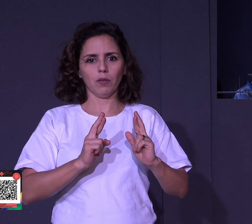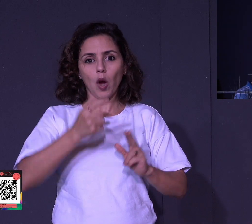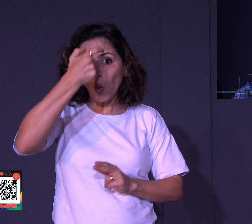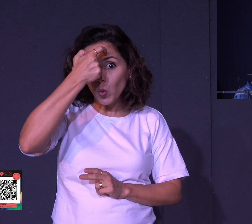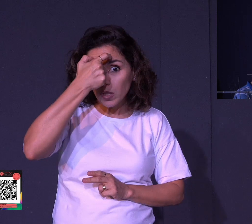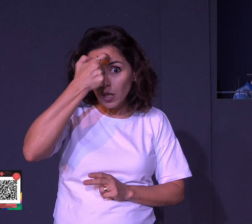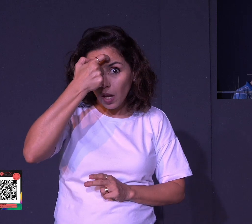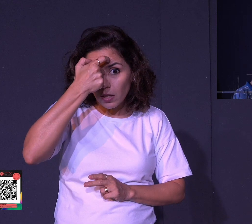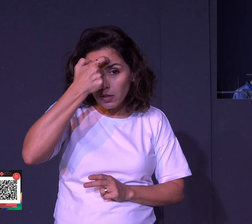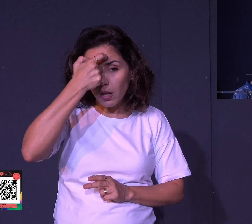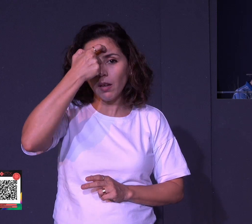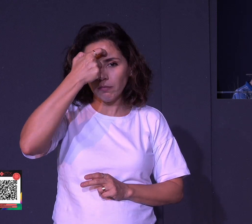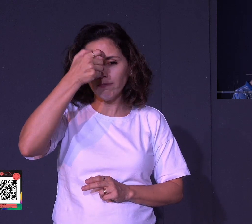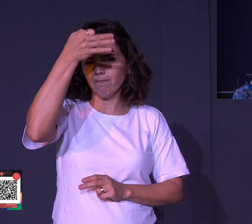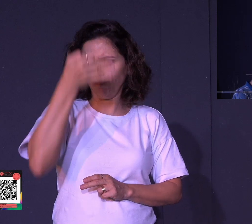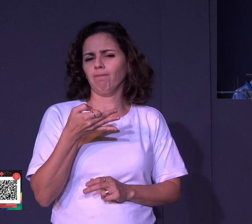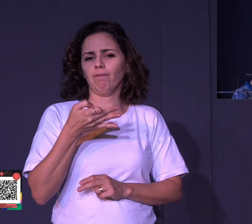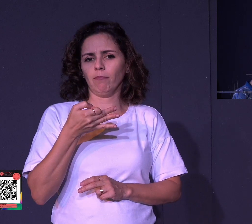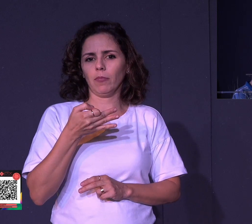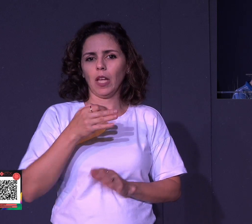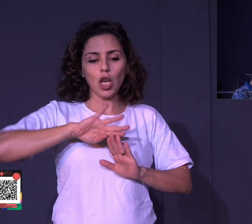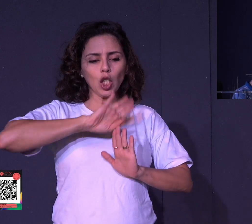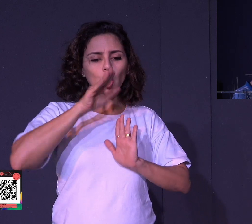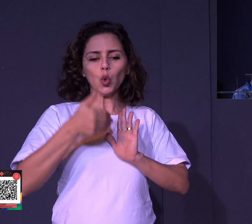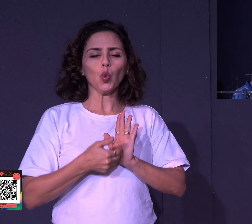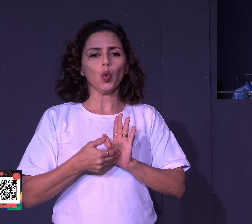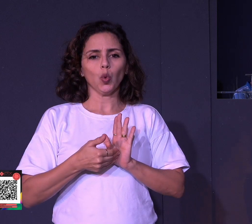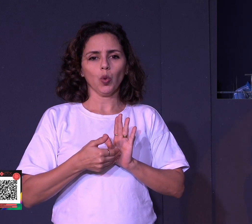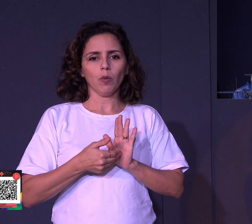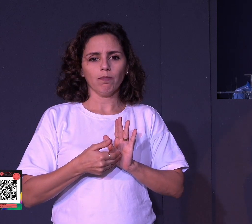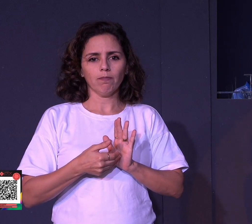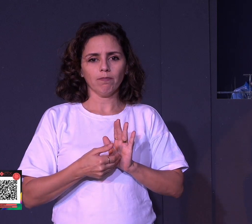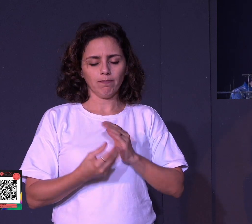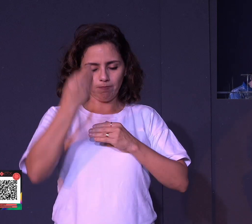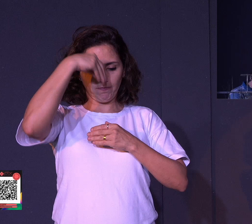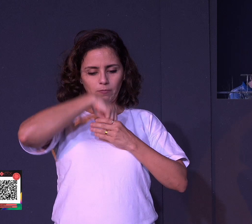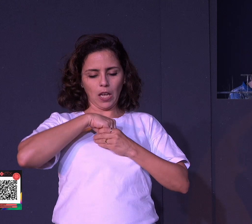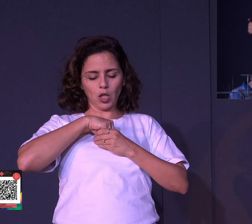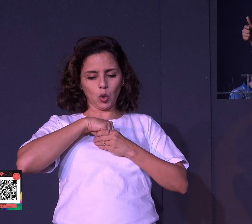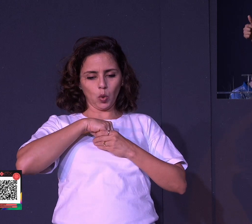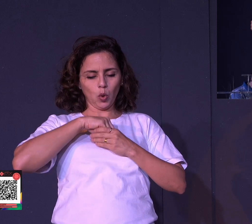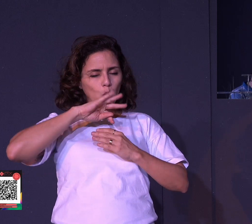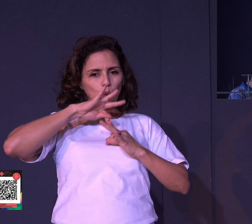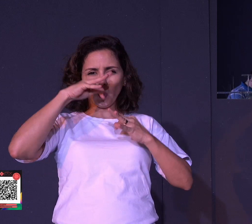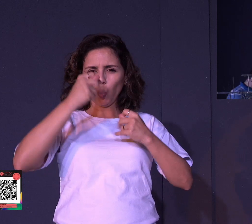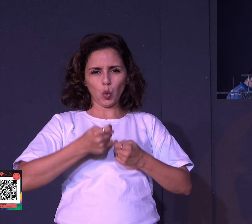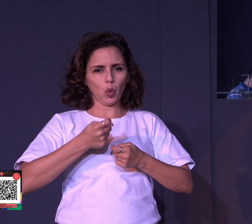consciência de que tudo em nós deve glorificar a Deus. Nossos atos,